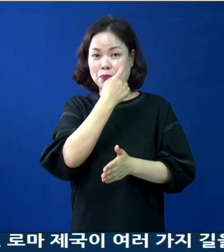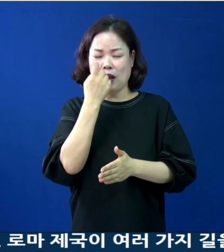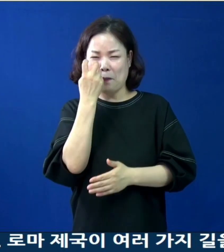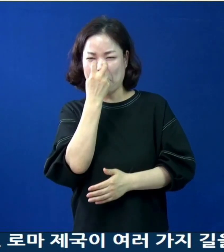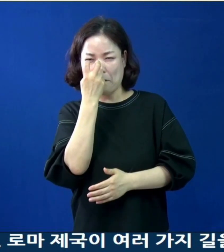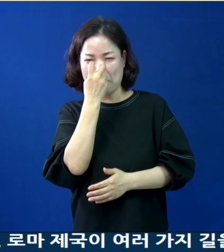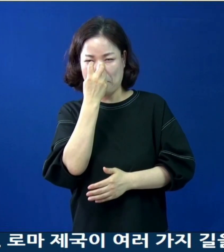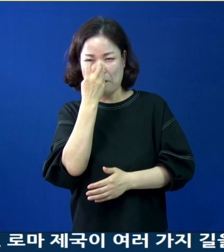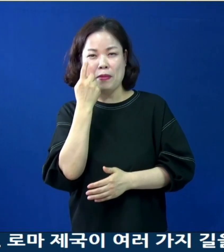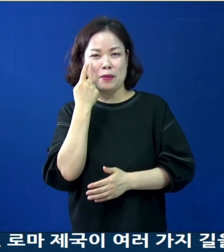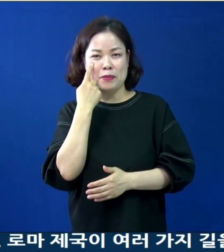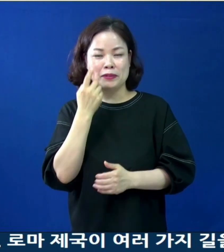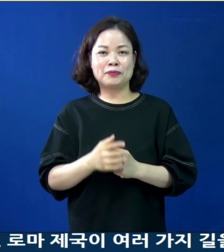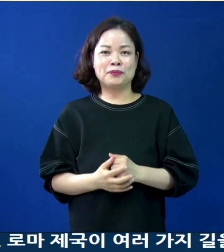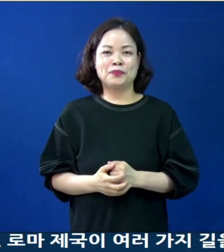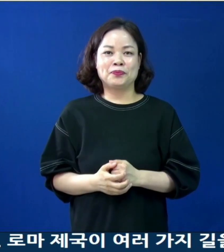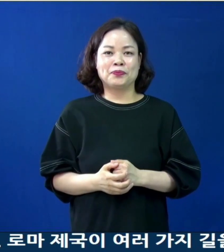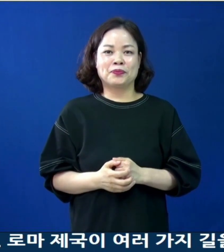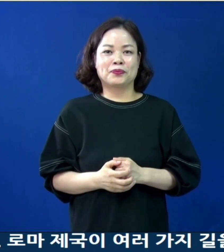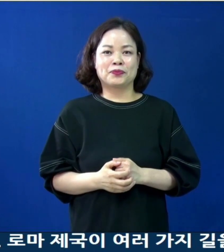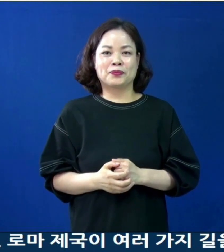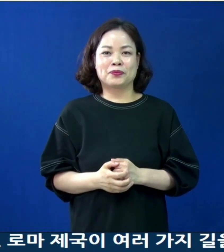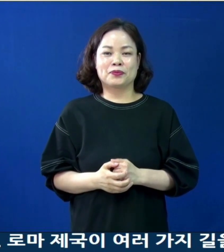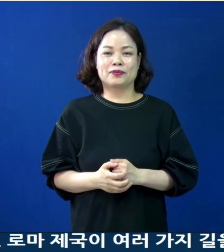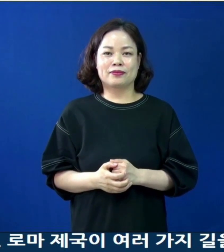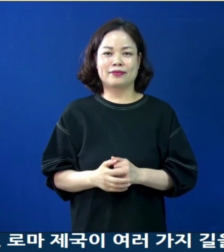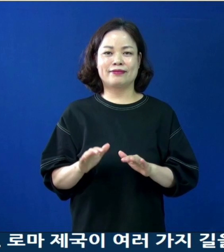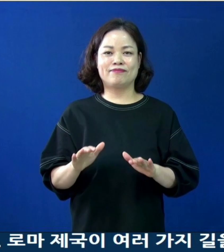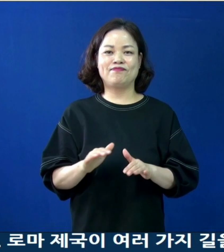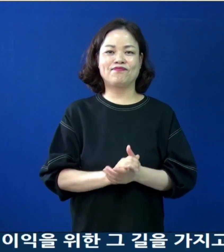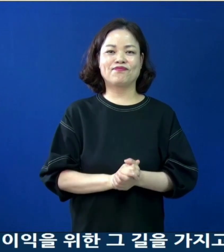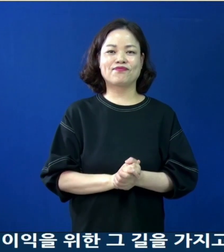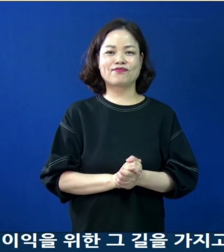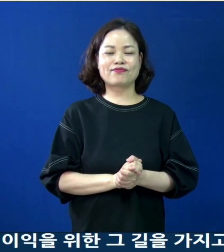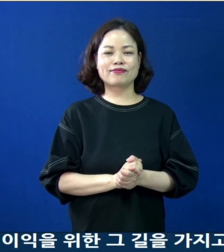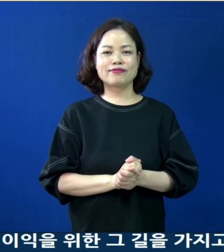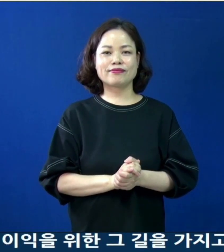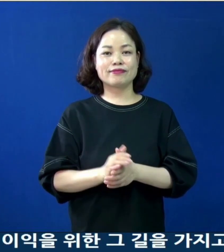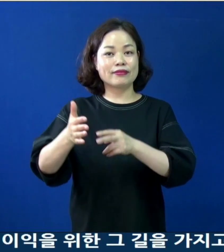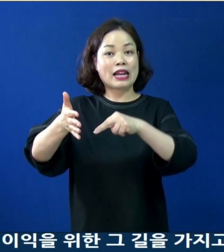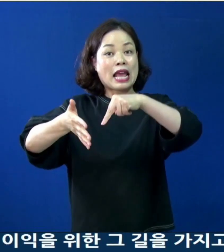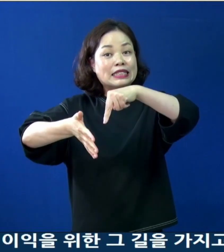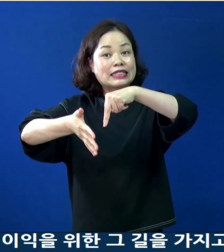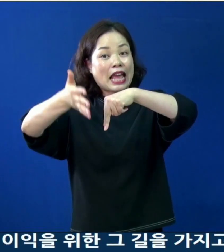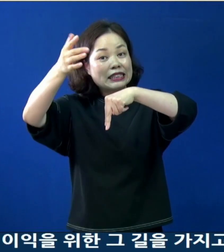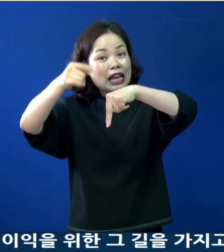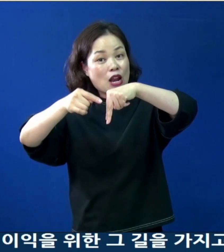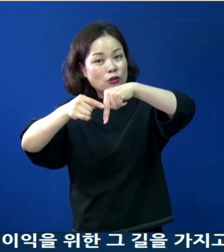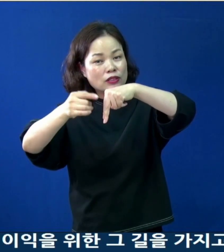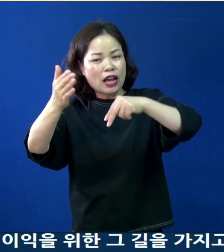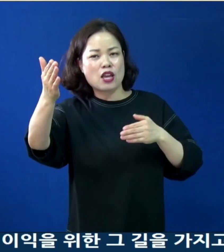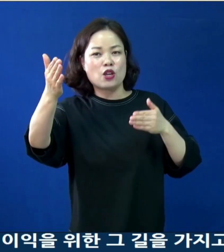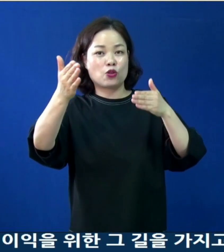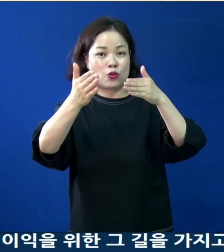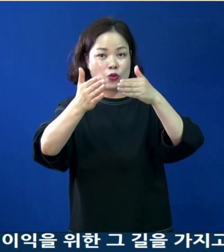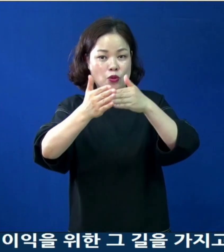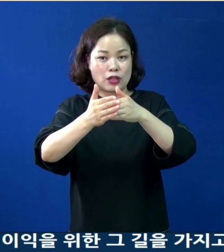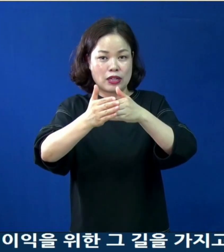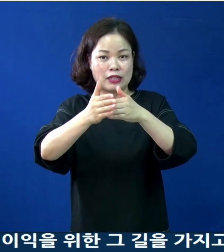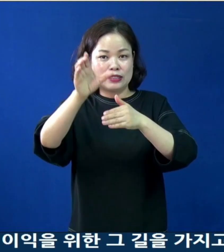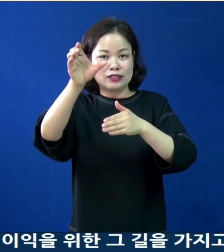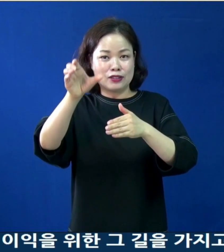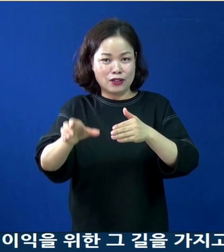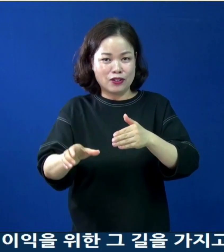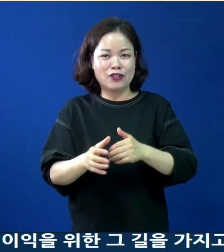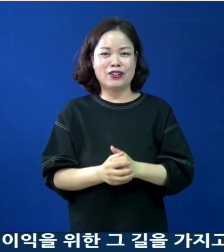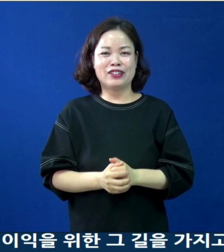있을 것 같습니다. 자, 이제 그 데살로니가에 도착하게 되는데 지도는 안 내려주시나요?